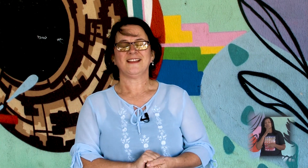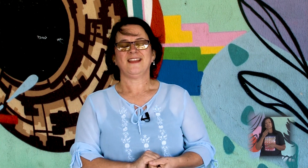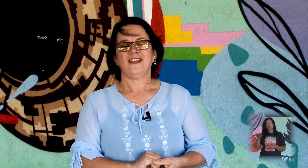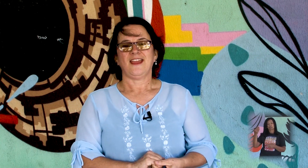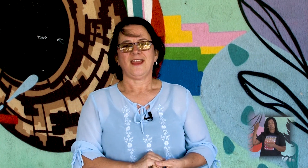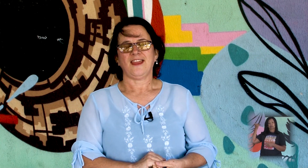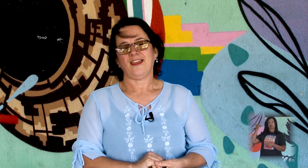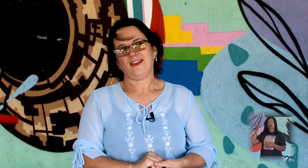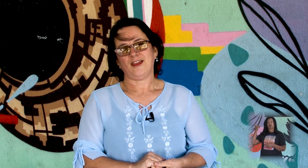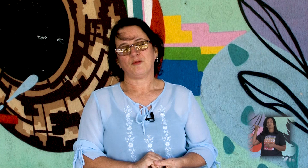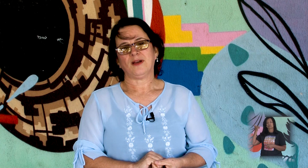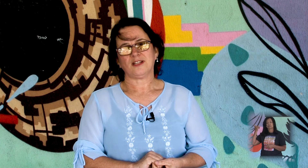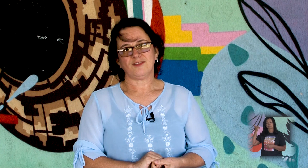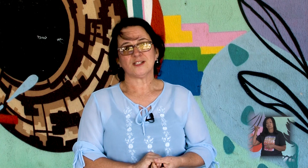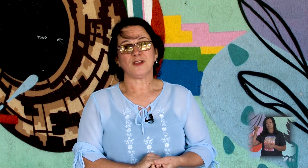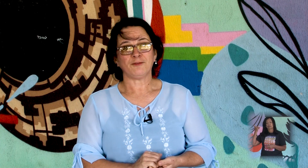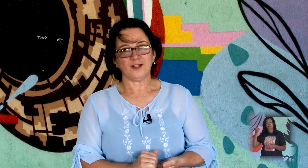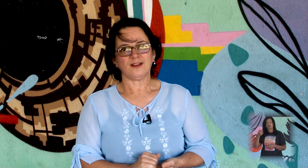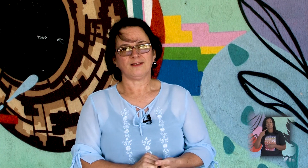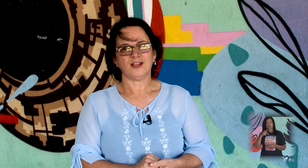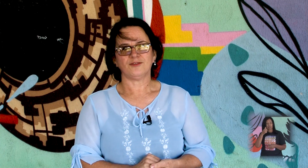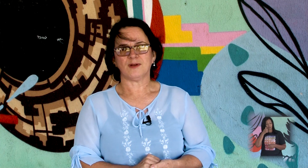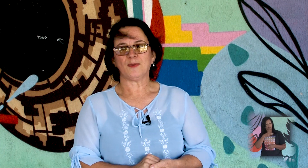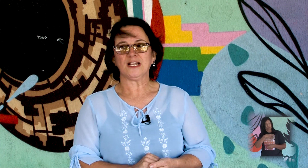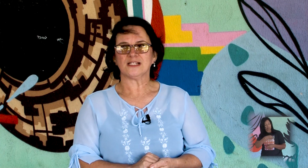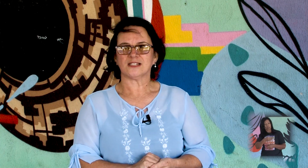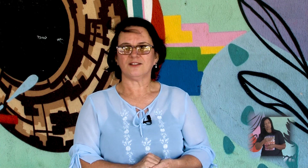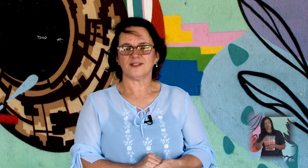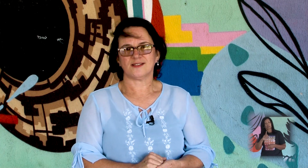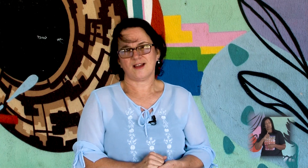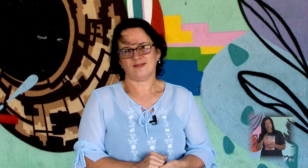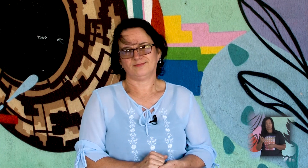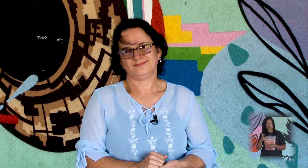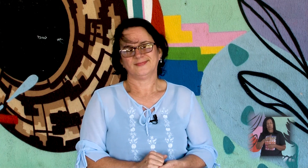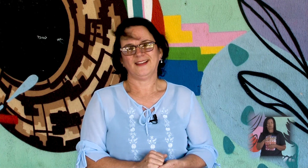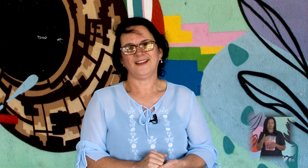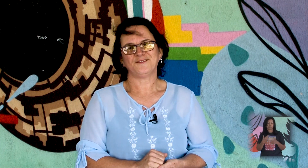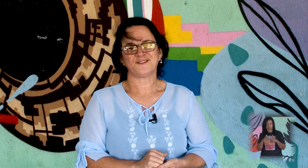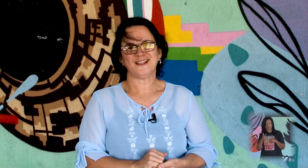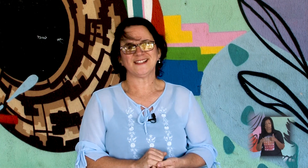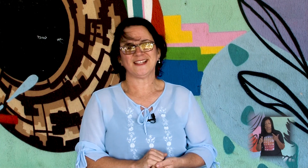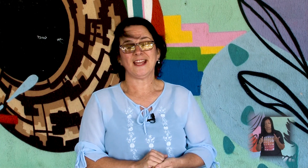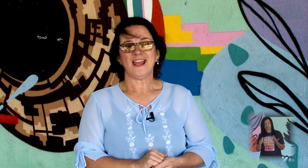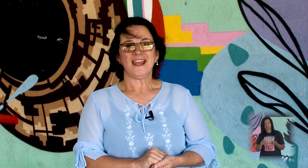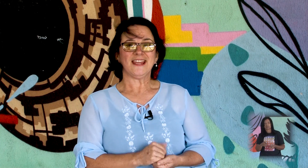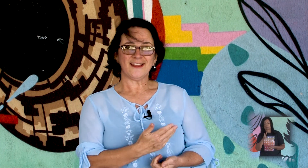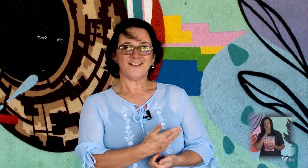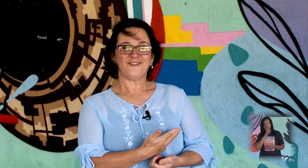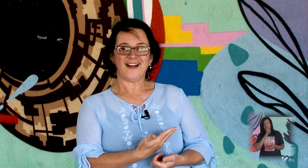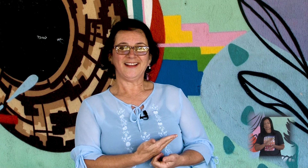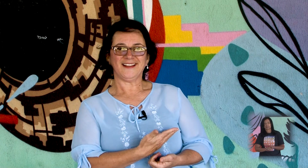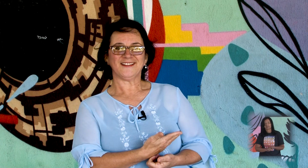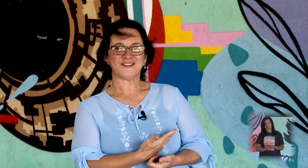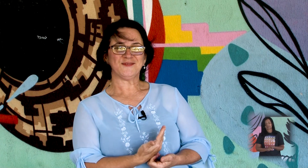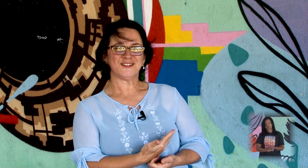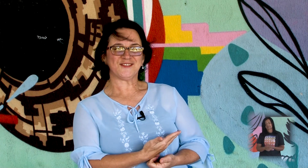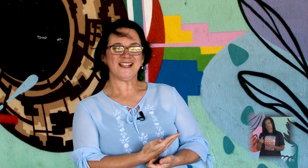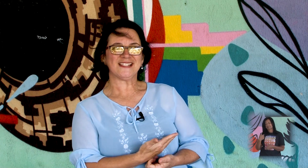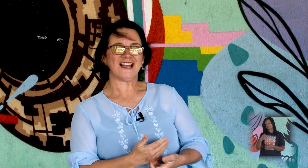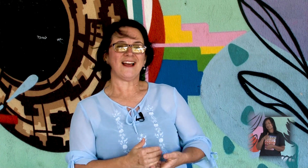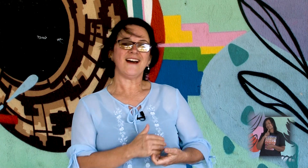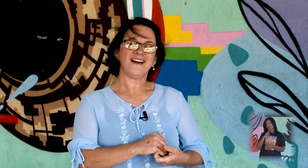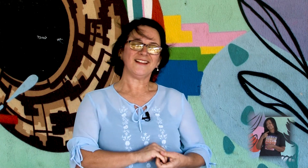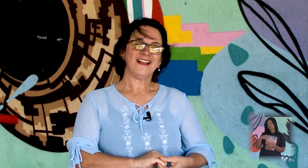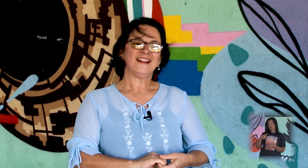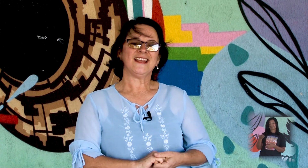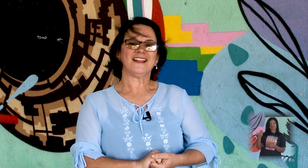atrás, através da minha filha, que teve uma paralisia facial, né? Fui conhecer. E a Guiomar, né, nós fomos nos